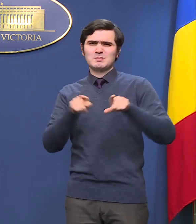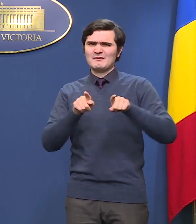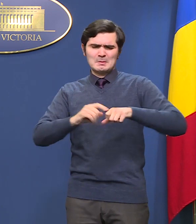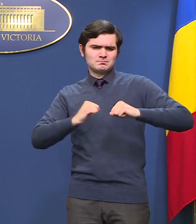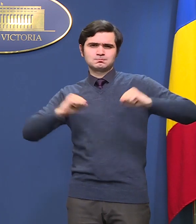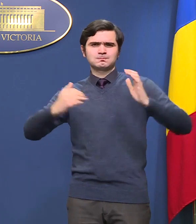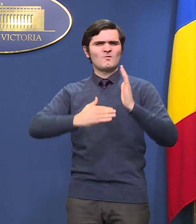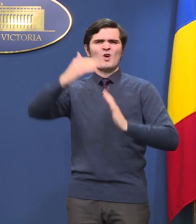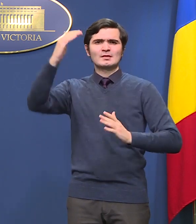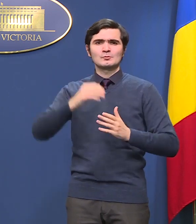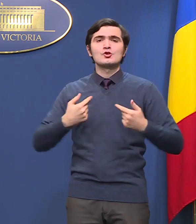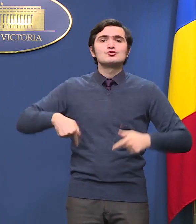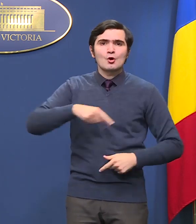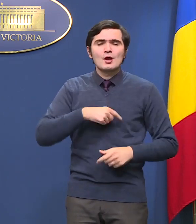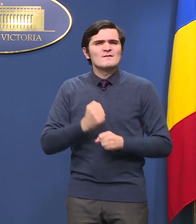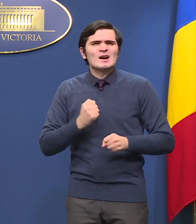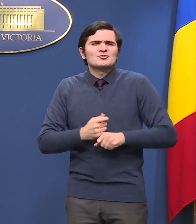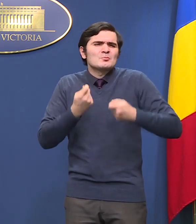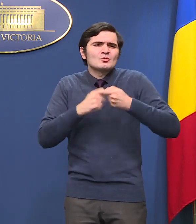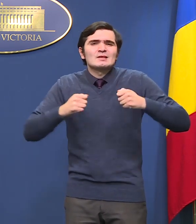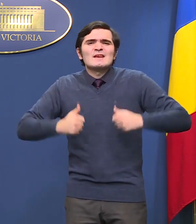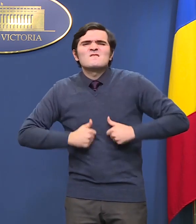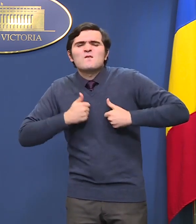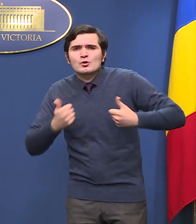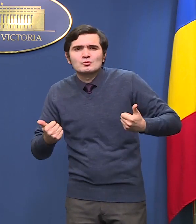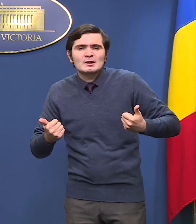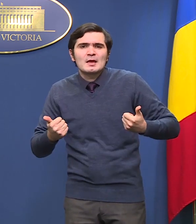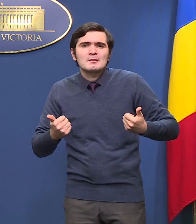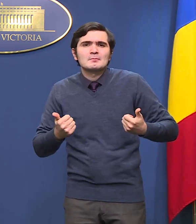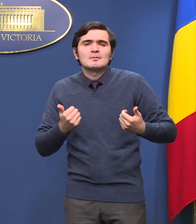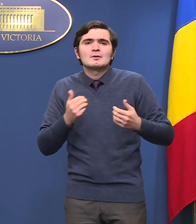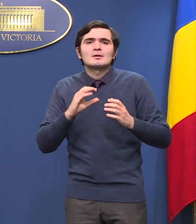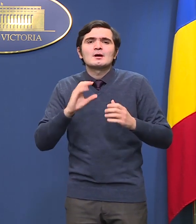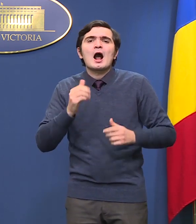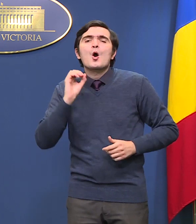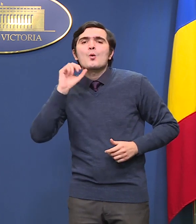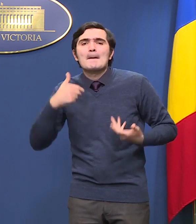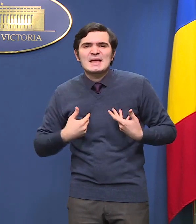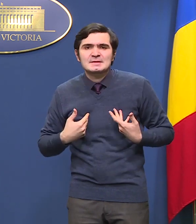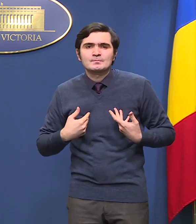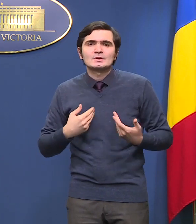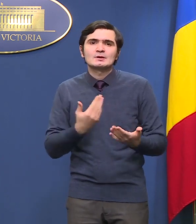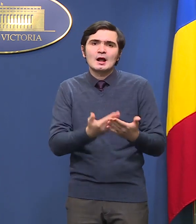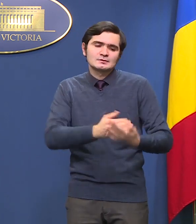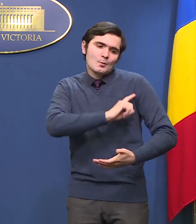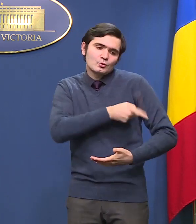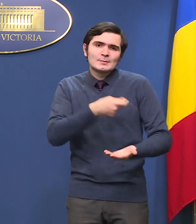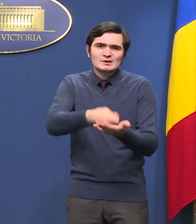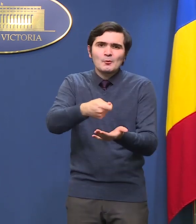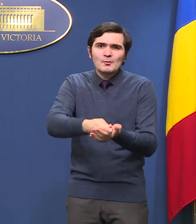eforturile posibile, omenește posibile, pentru a putea achiziționa aceste